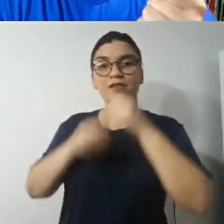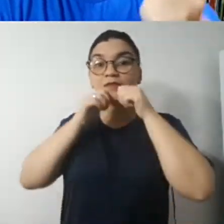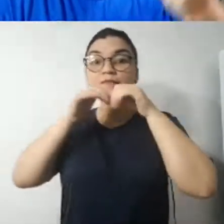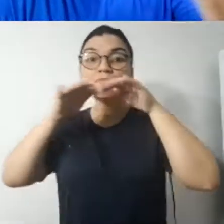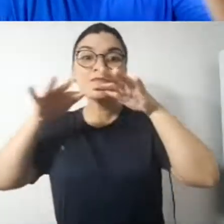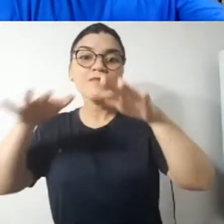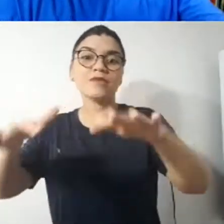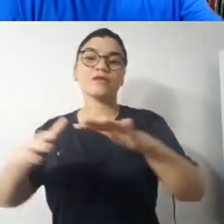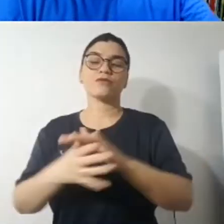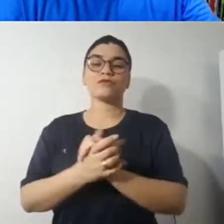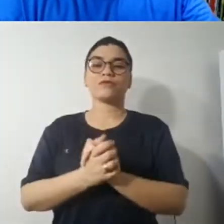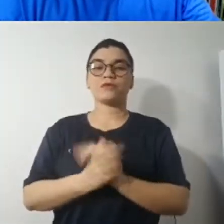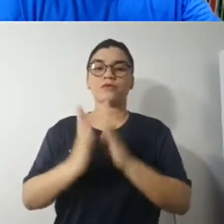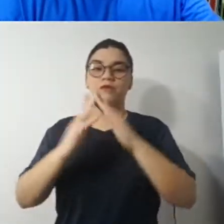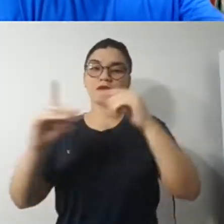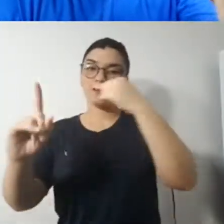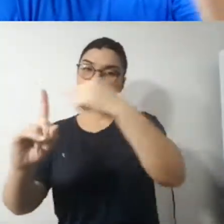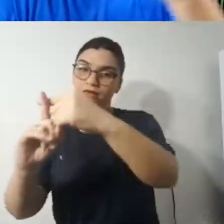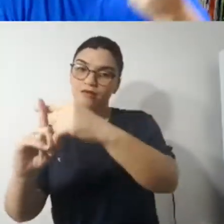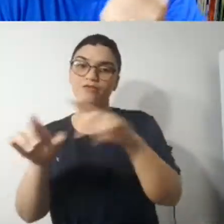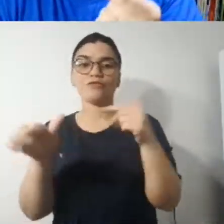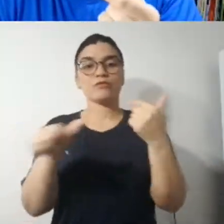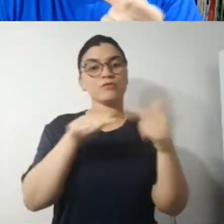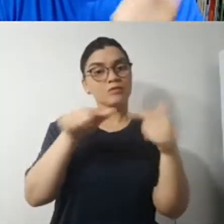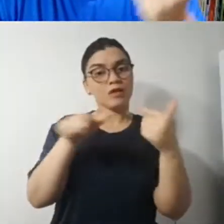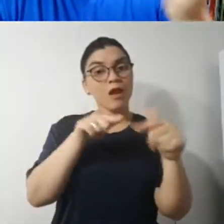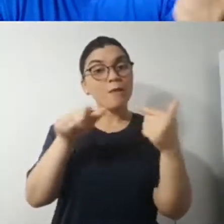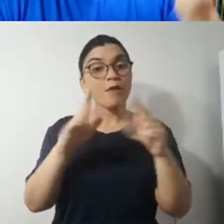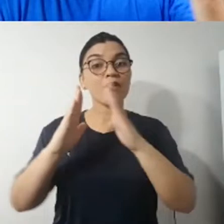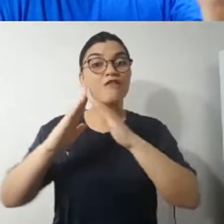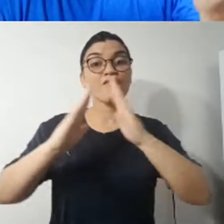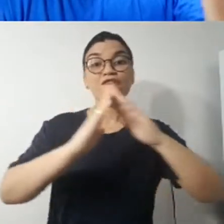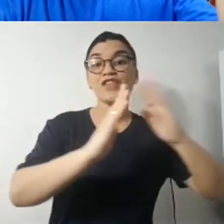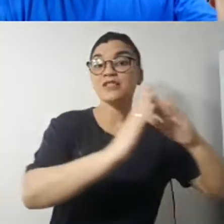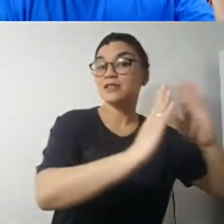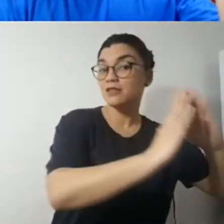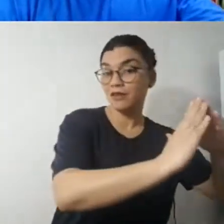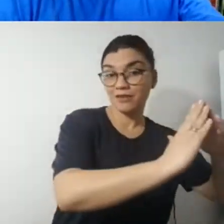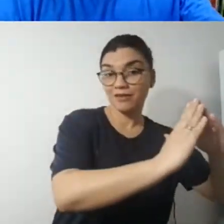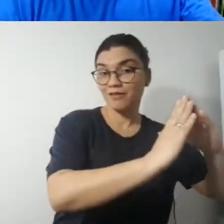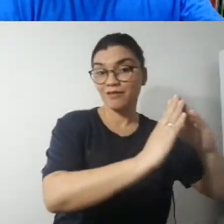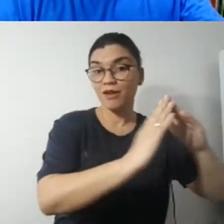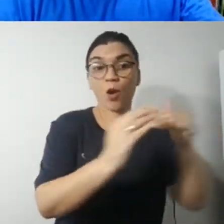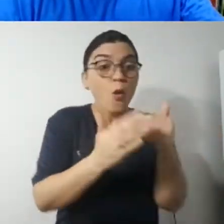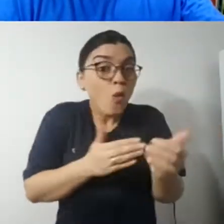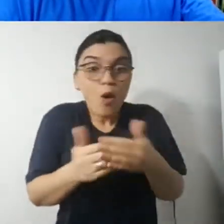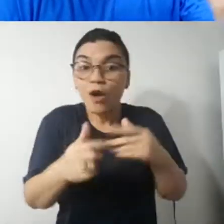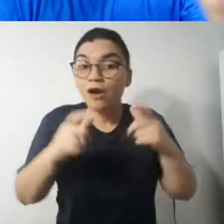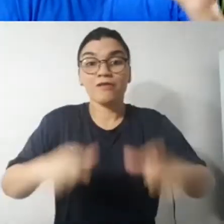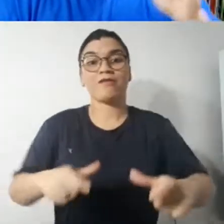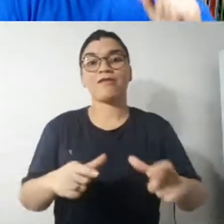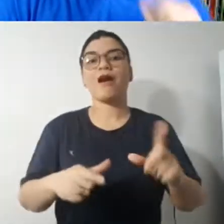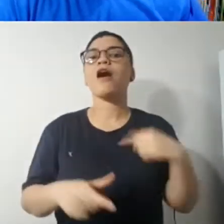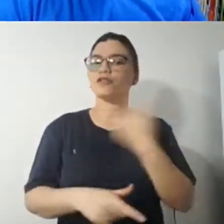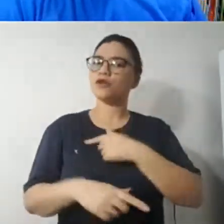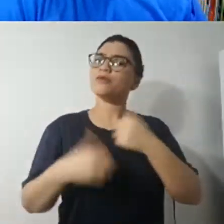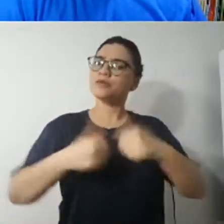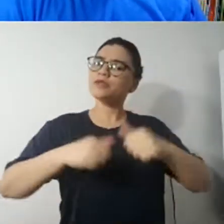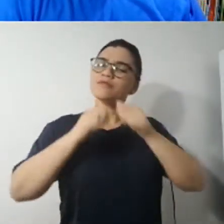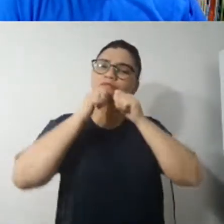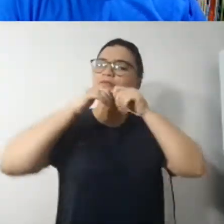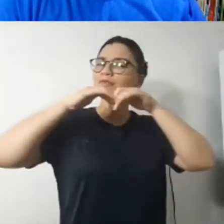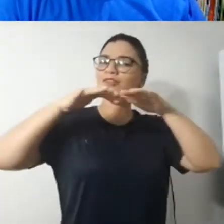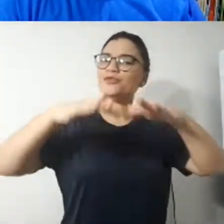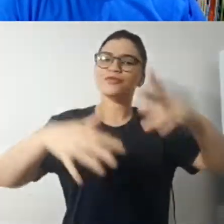no trabalho, na vizinhança, em todo lugar onde nós estamos. Nós fomos chamados para